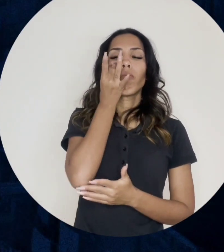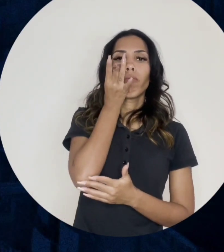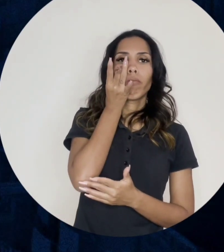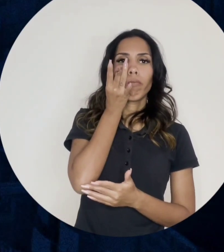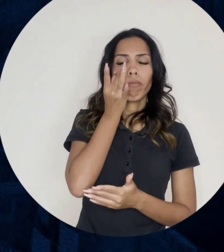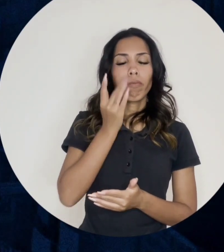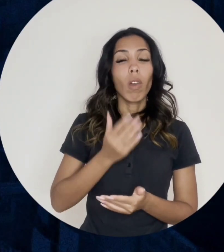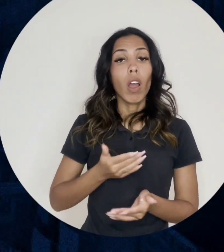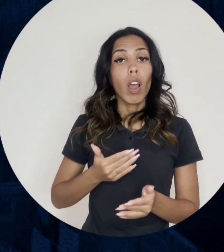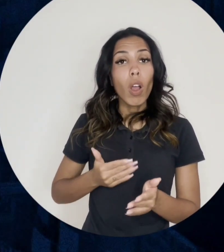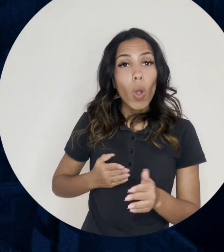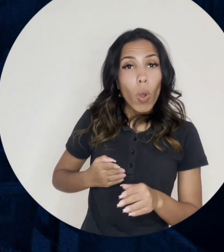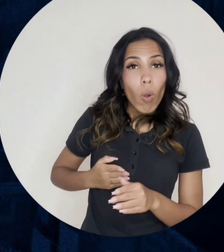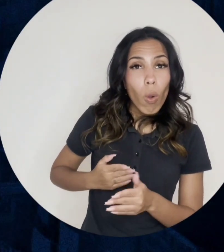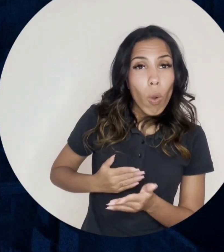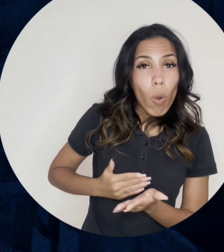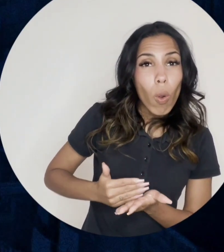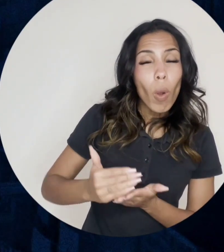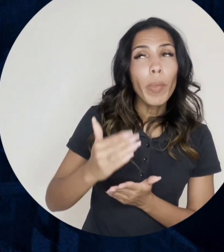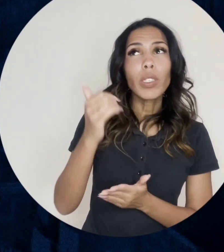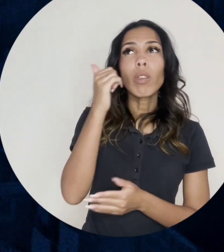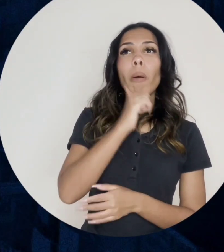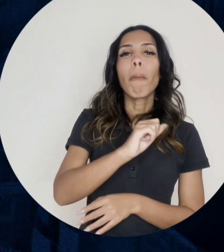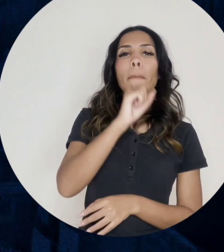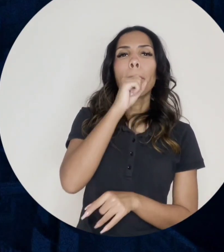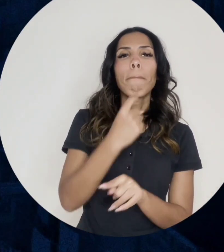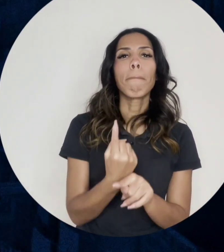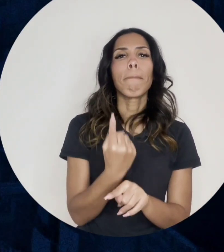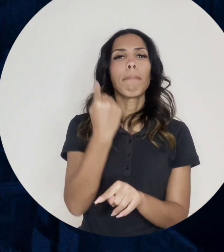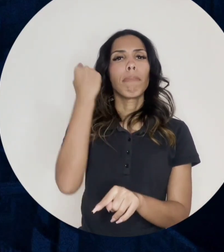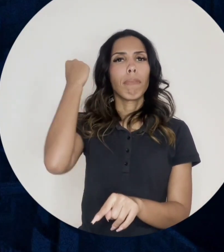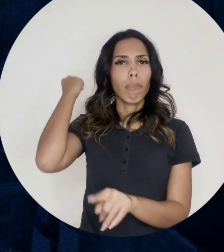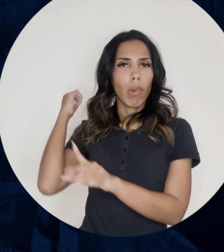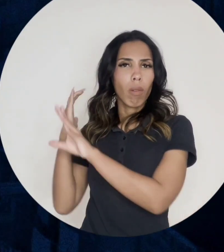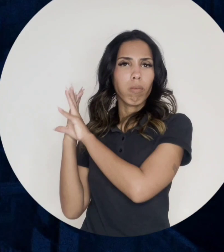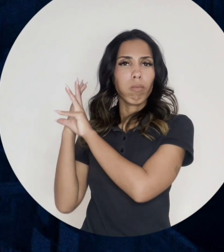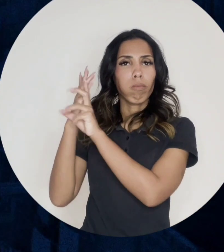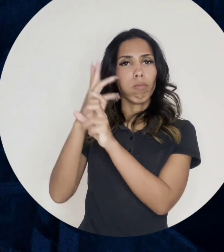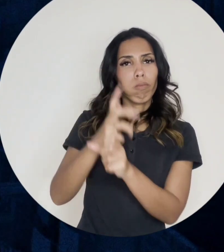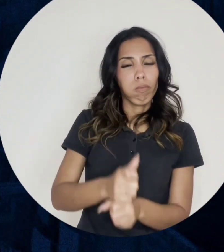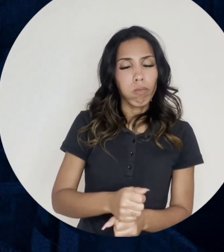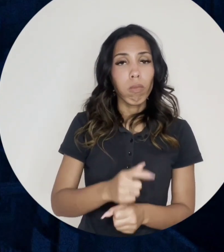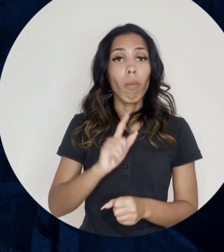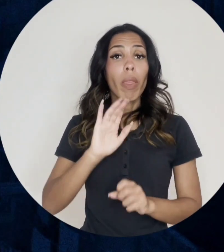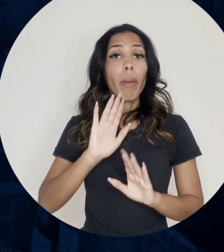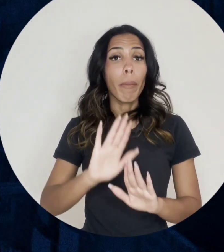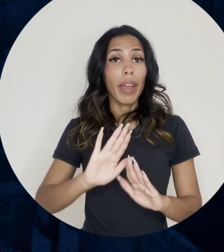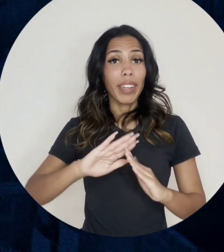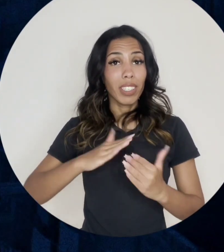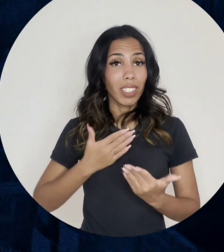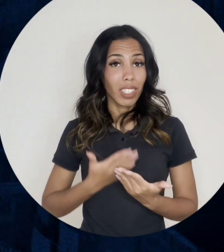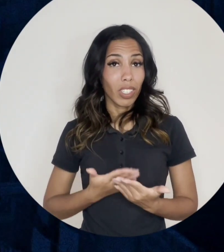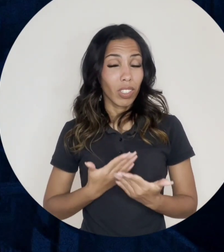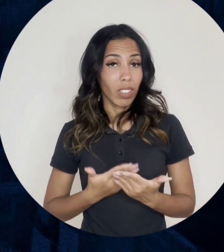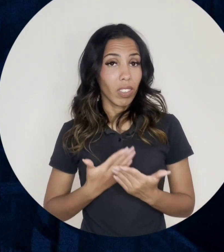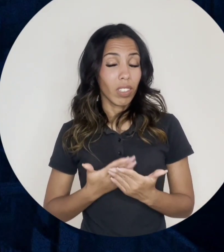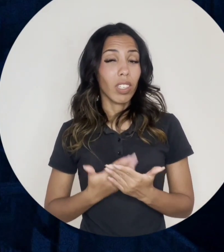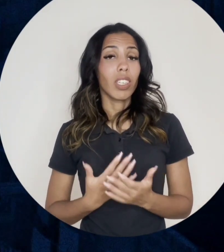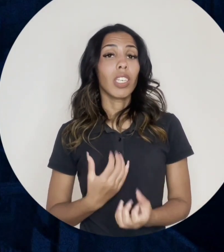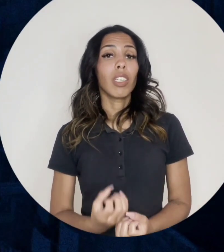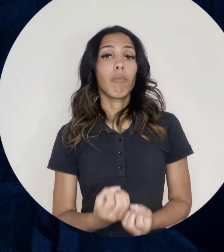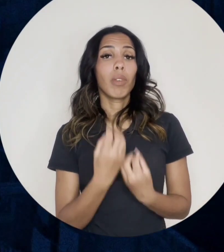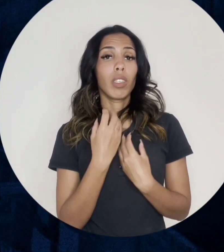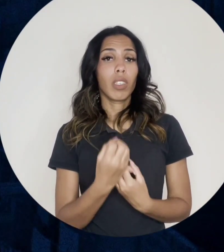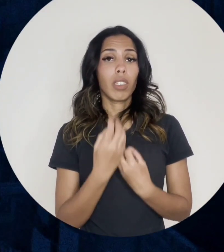acho que veio... Vem lá da sua mãe, essa coisa toda, né? Só que essa escola me